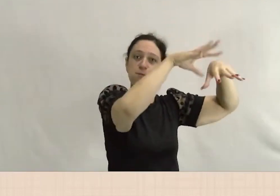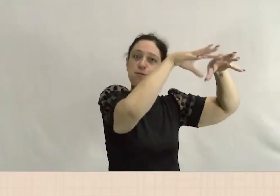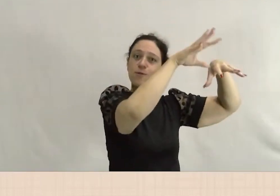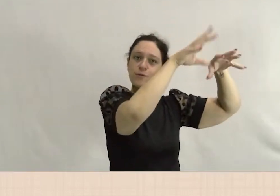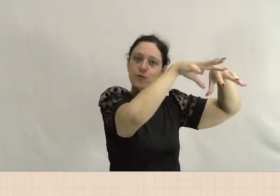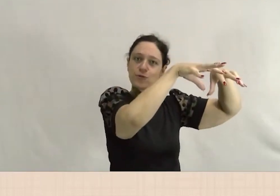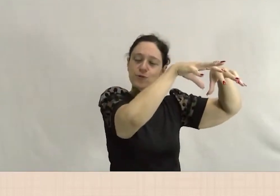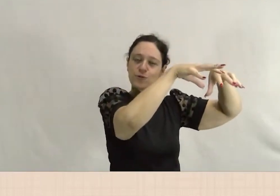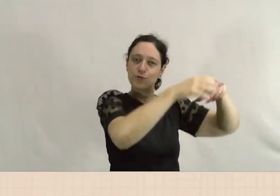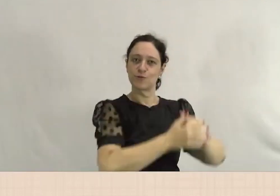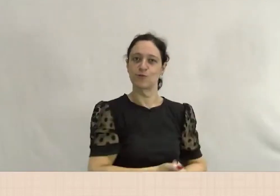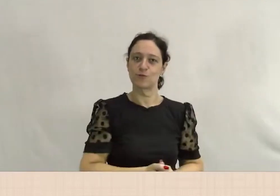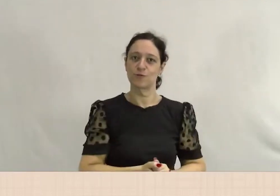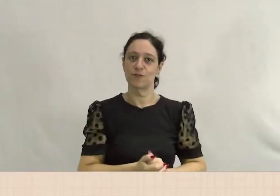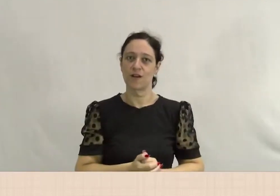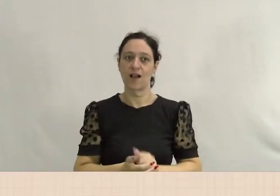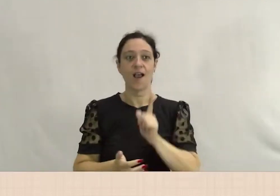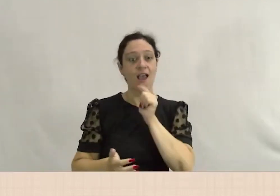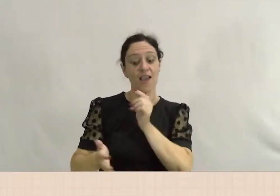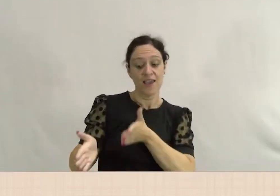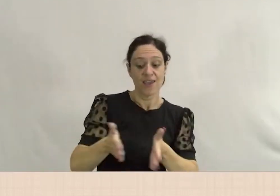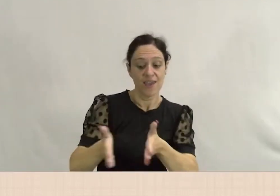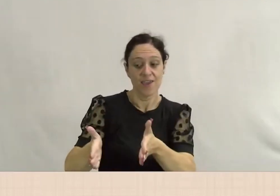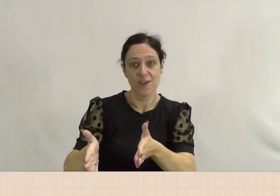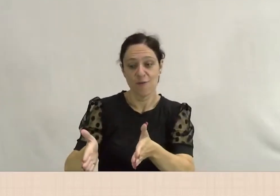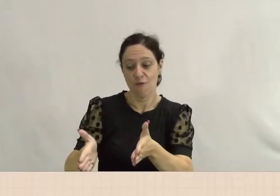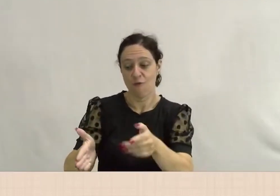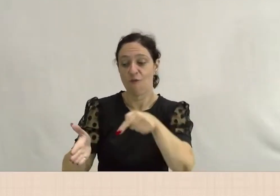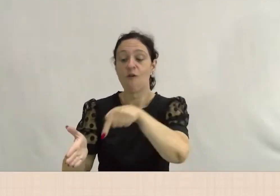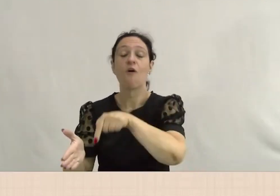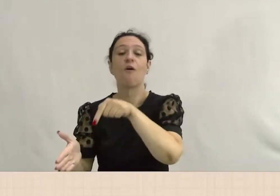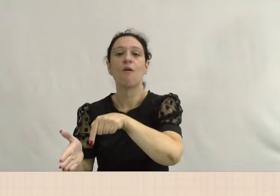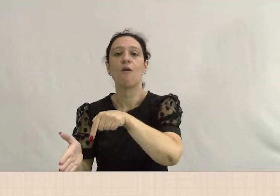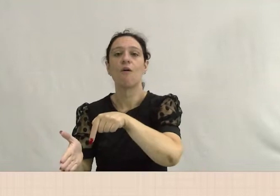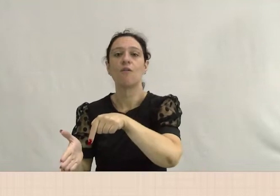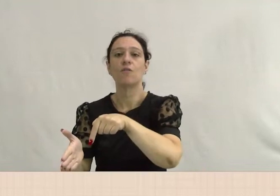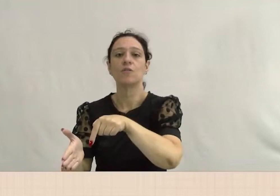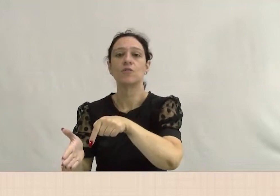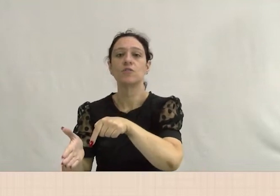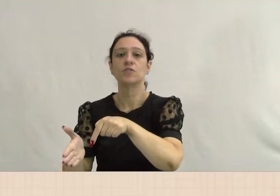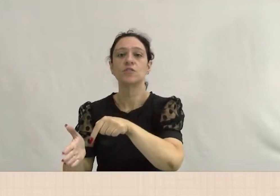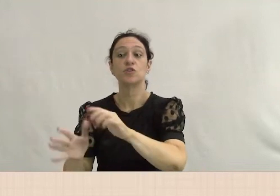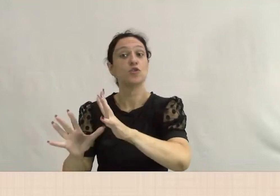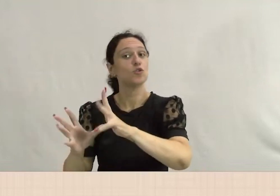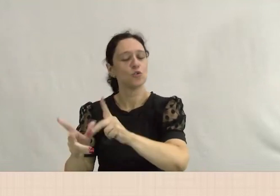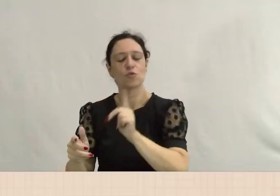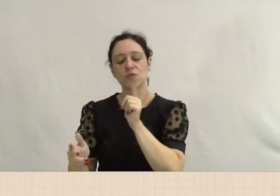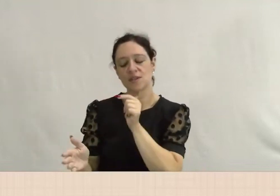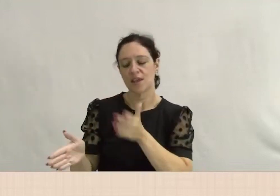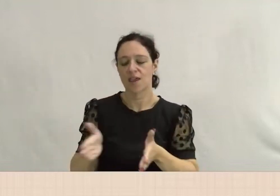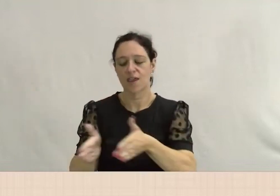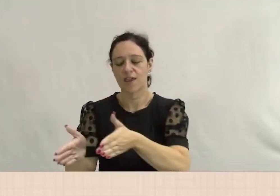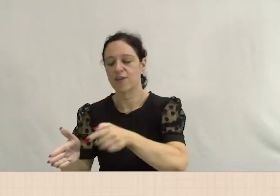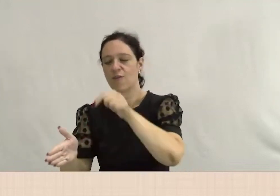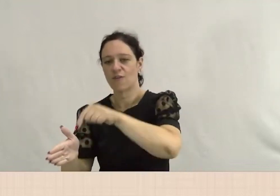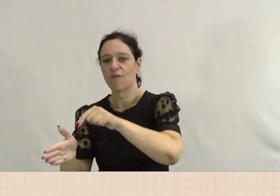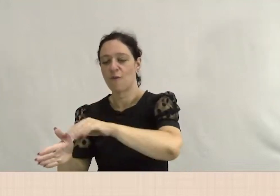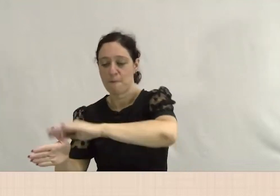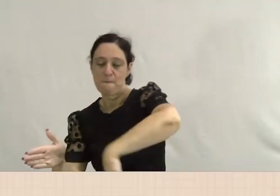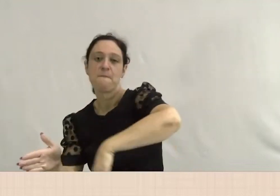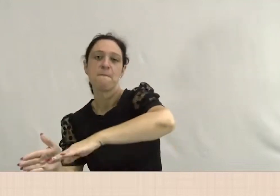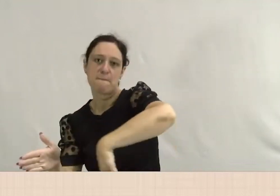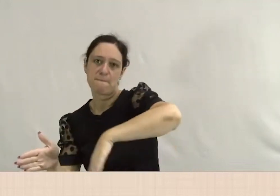aqui desembocam no mar, sem exceção. Só exceção o Mar Morto. Todos os